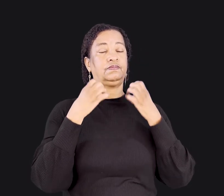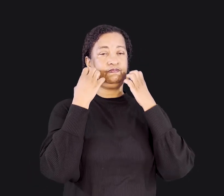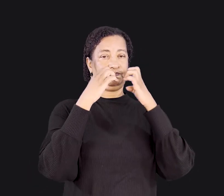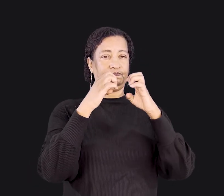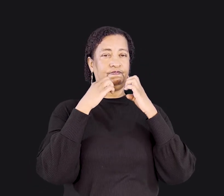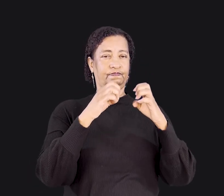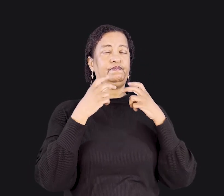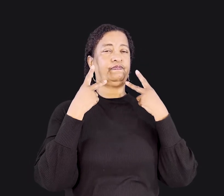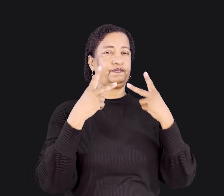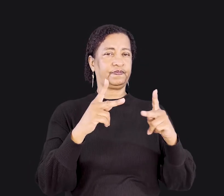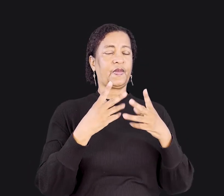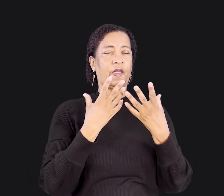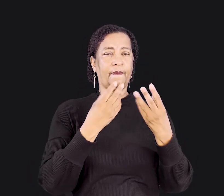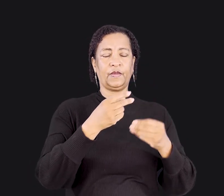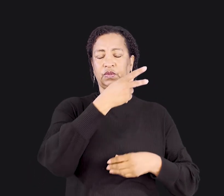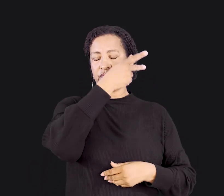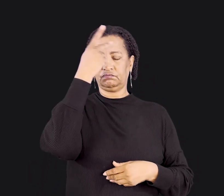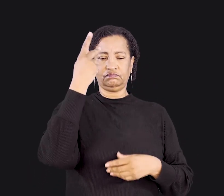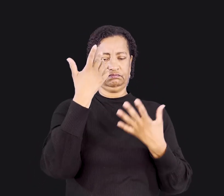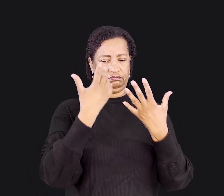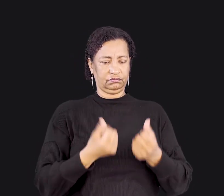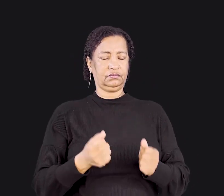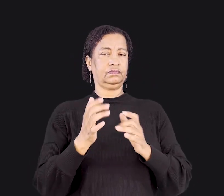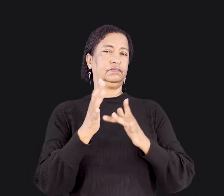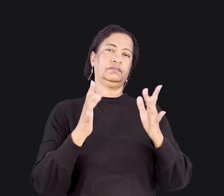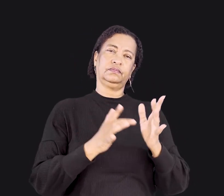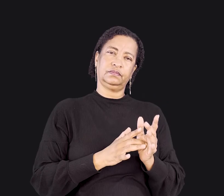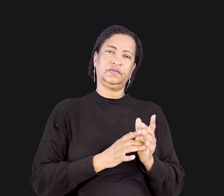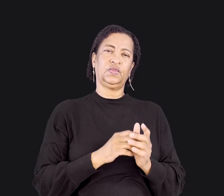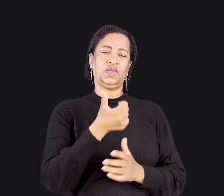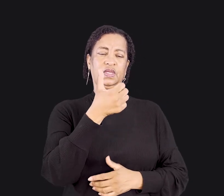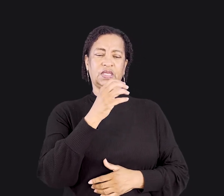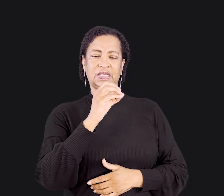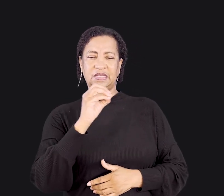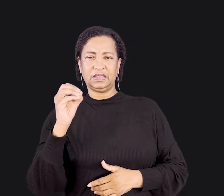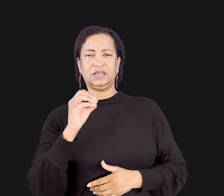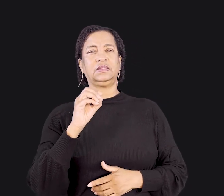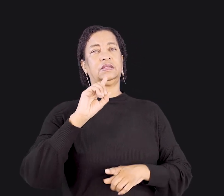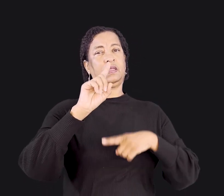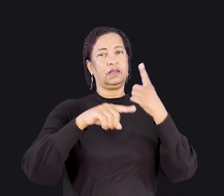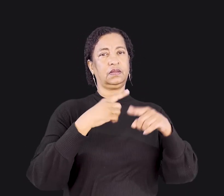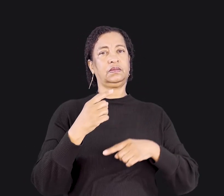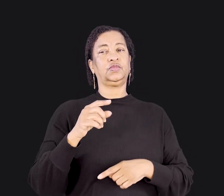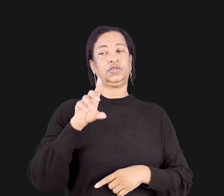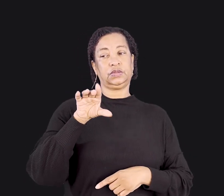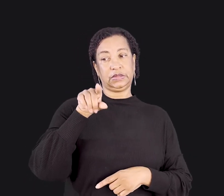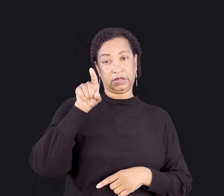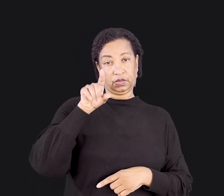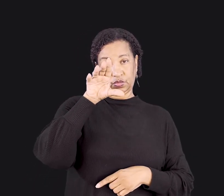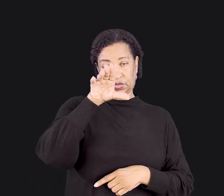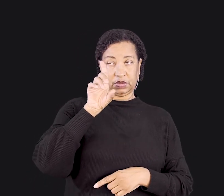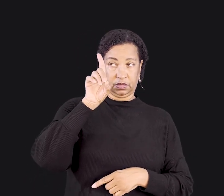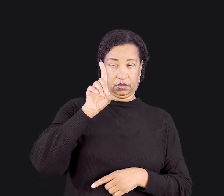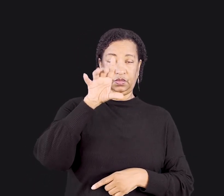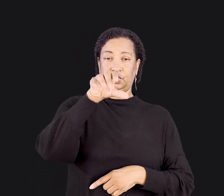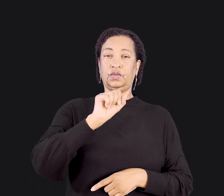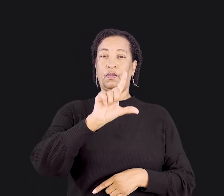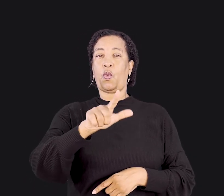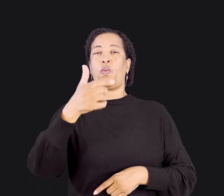era pregado e muitos se convertiam. Mais ou menos 100 anos depois, Deus levantou um homem chamado Dwight Moody, que não